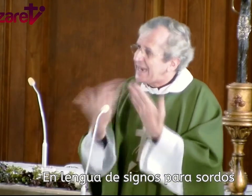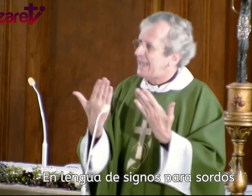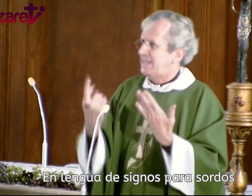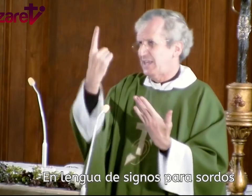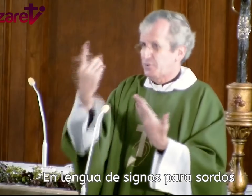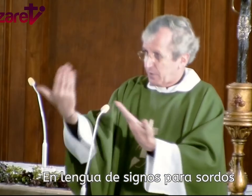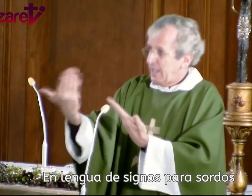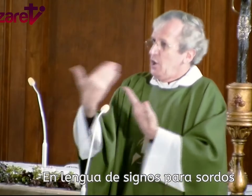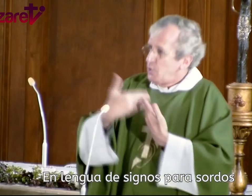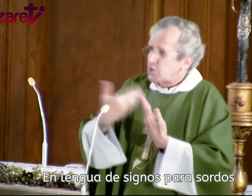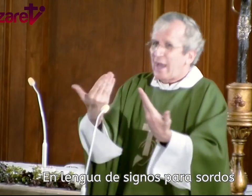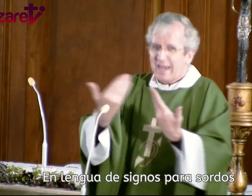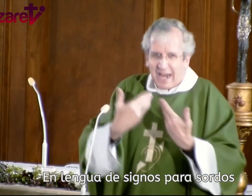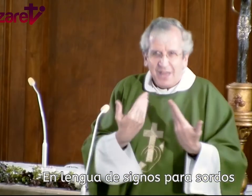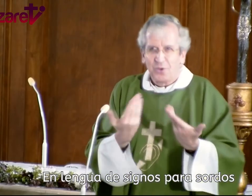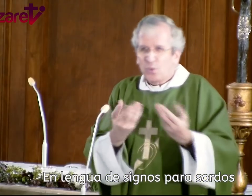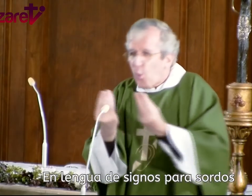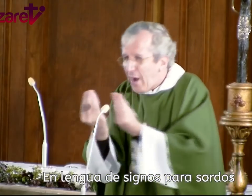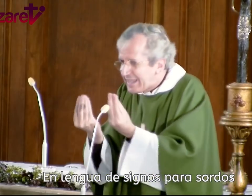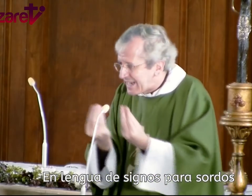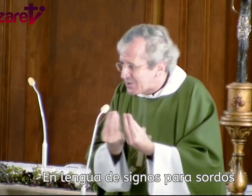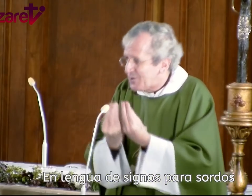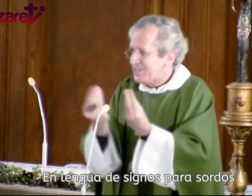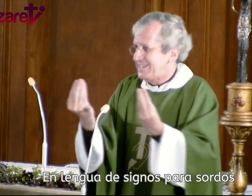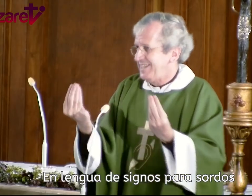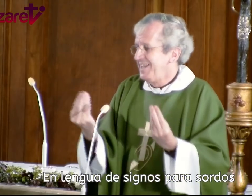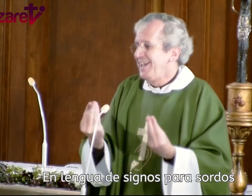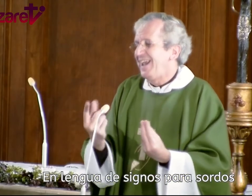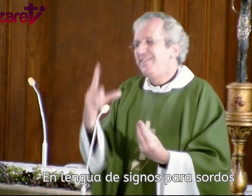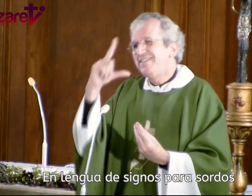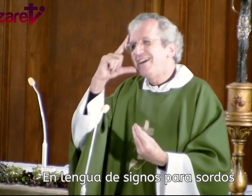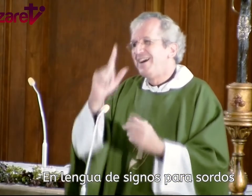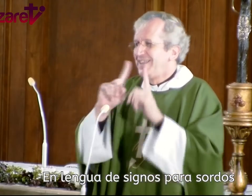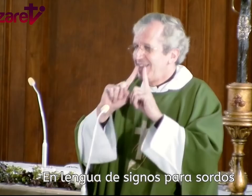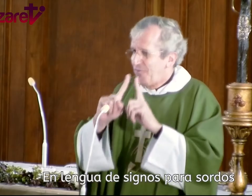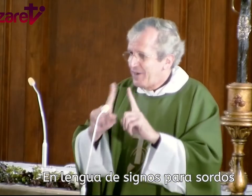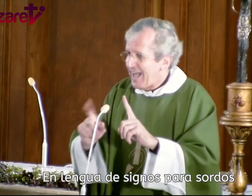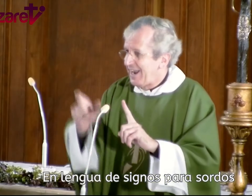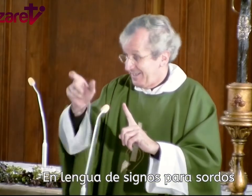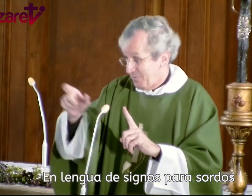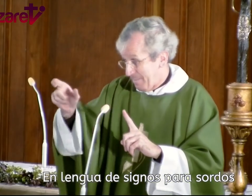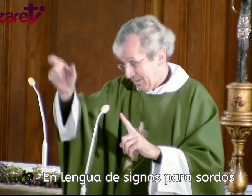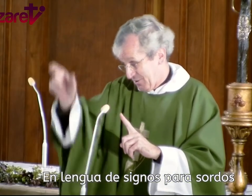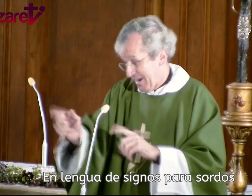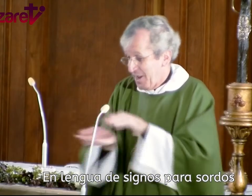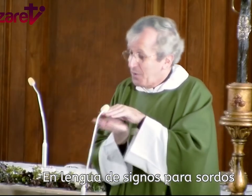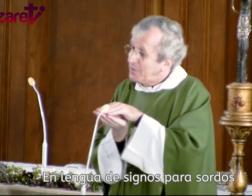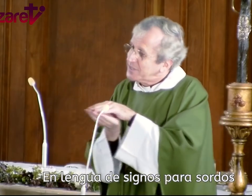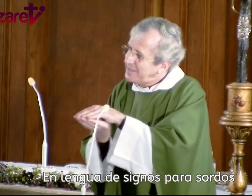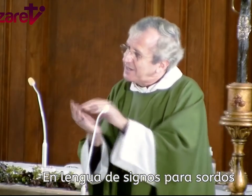gracias A Dios Porque nos lo ha regalado Cuantas cosas El día Del funeral De una persona Cuando se entierre Se